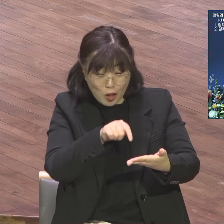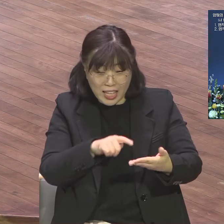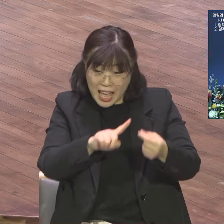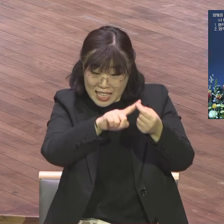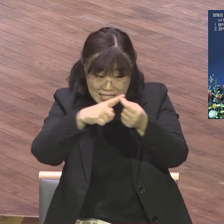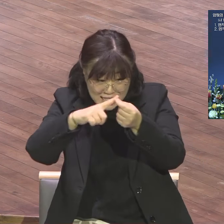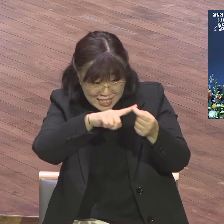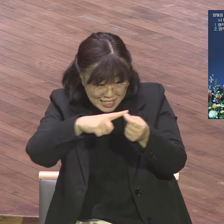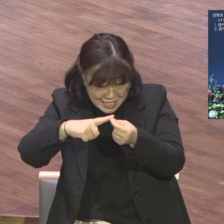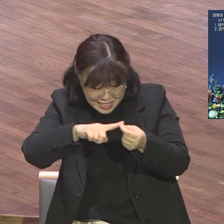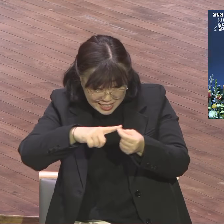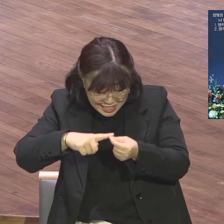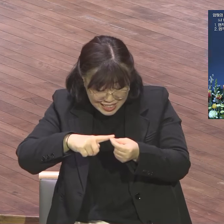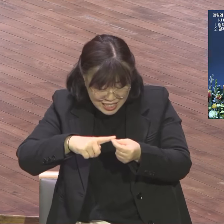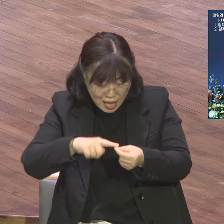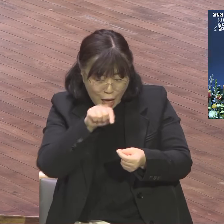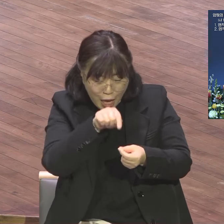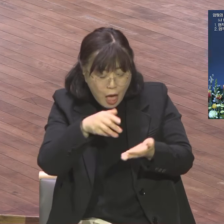거기 보면요,